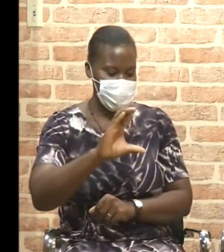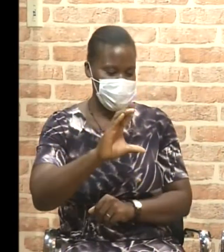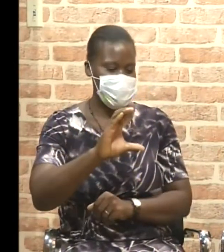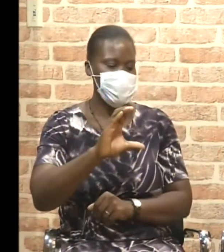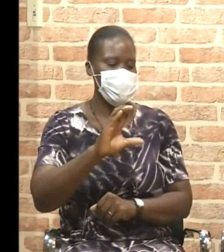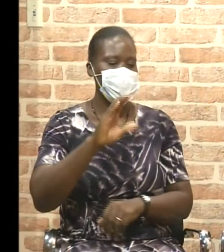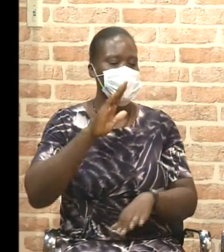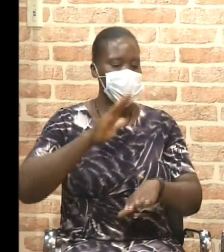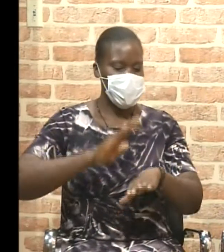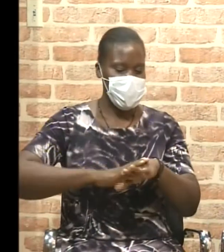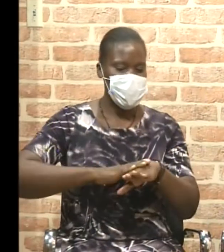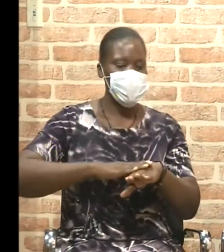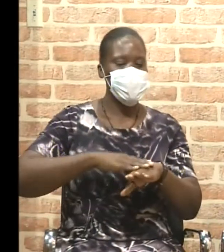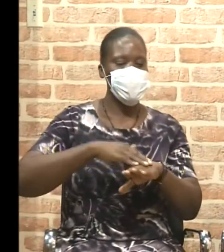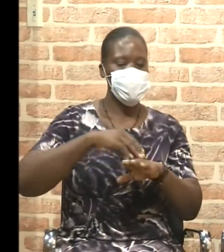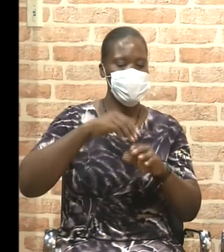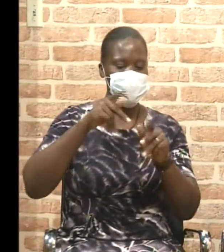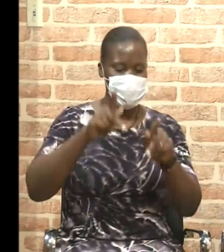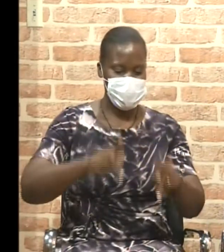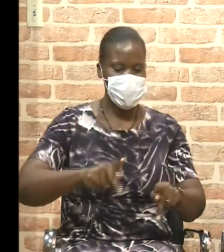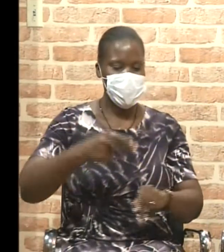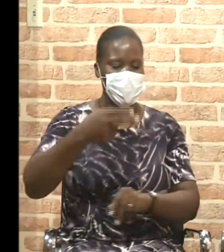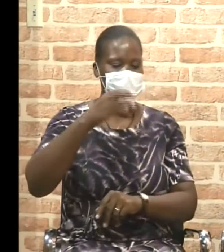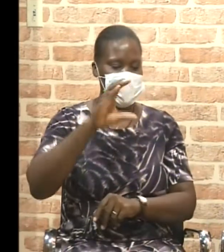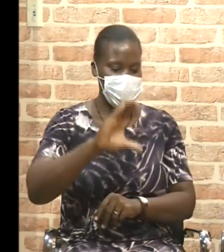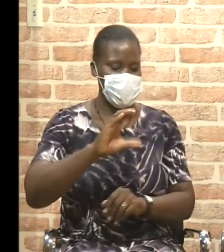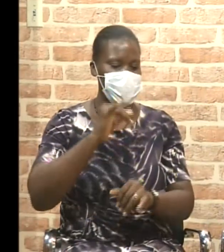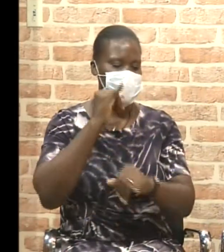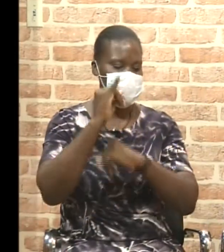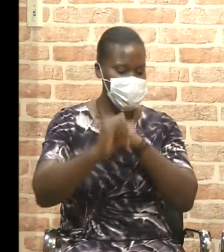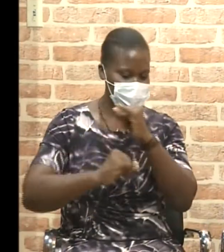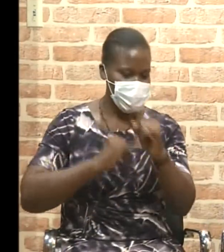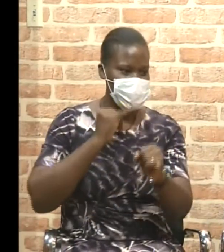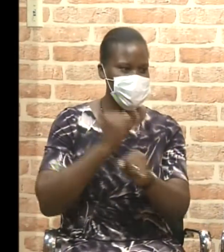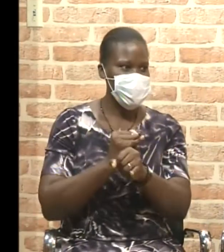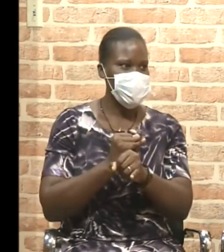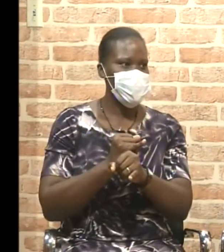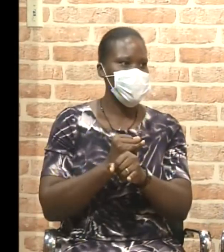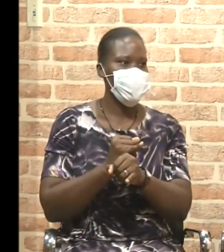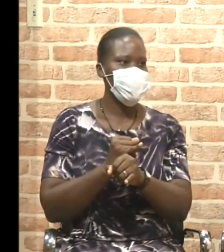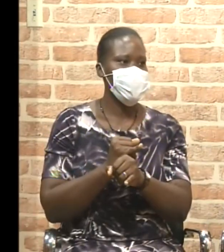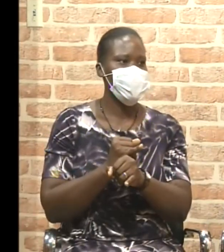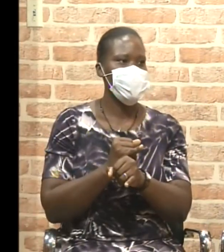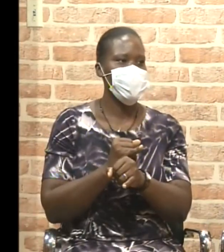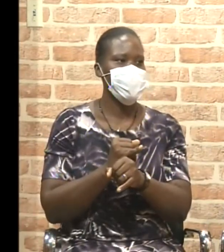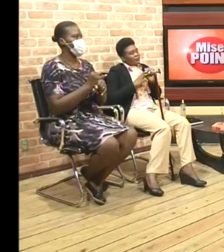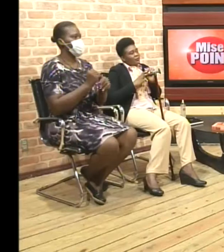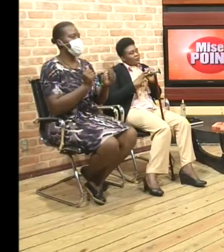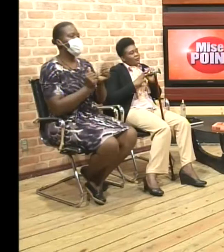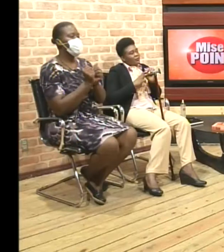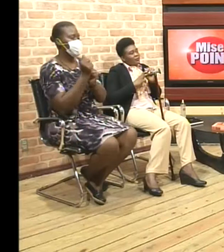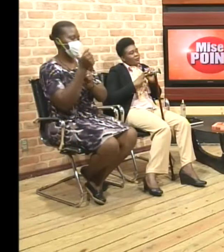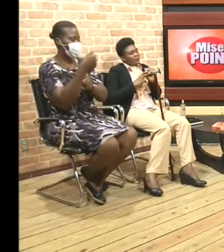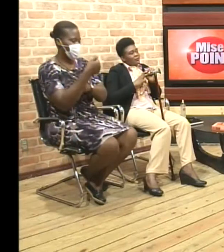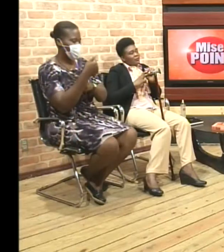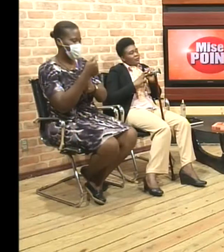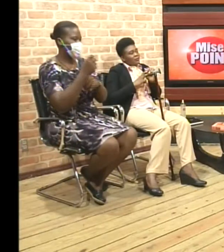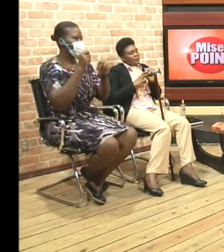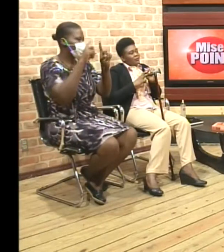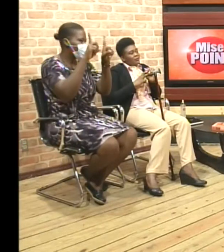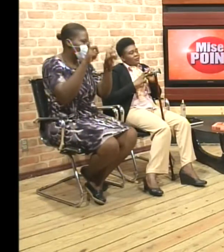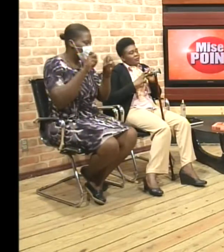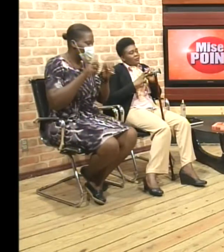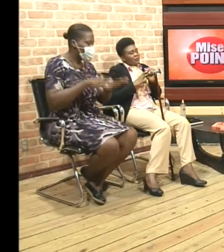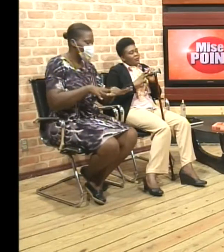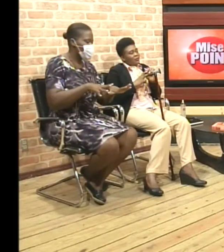impact sur la représentation mon handicapé sur le plan international. Voilà. Alors, les gens qui ont fait ces concours, ils mettent tête frette pour travailler pour eux